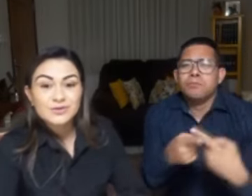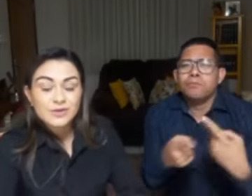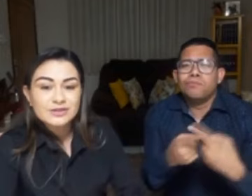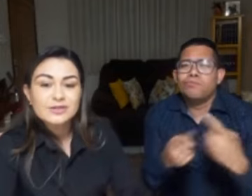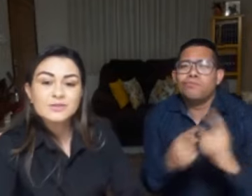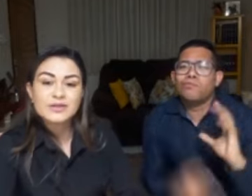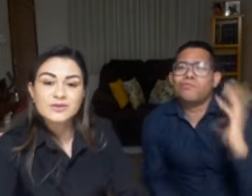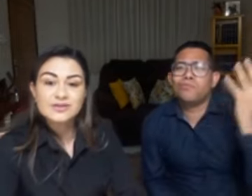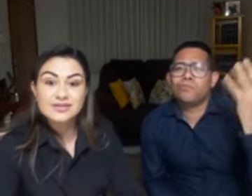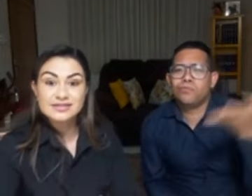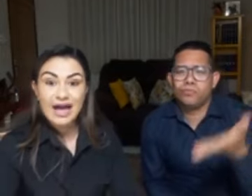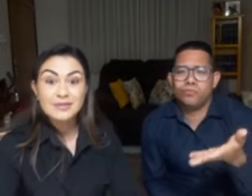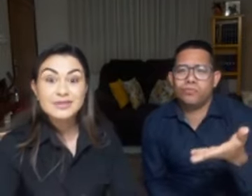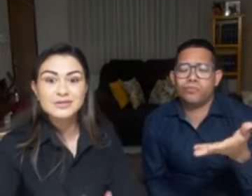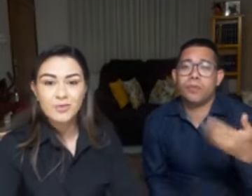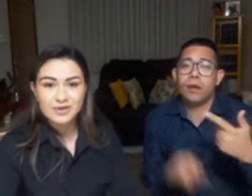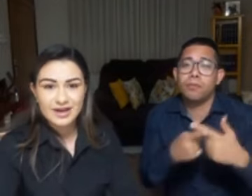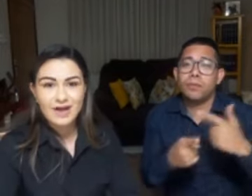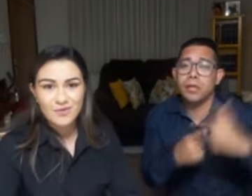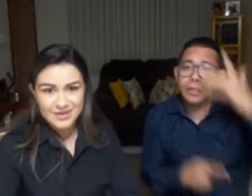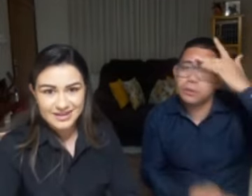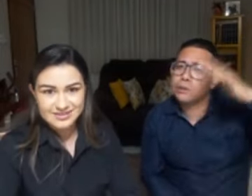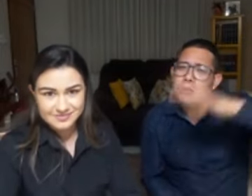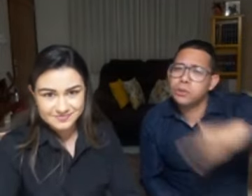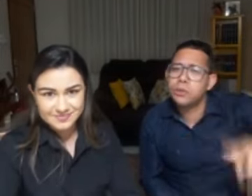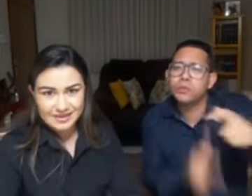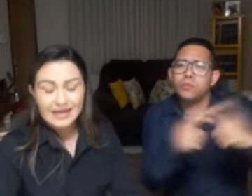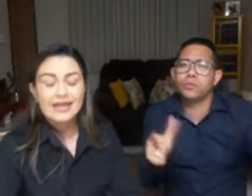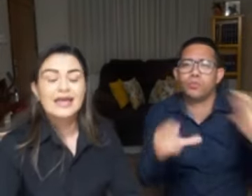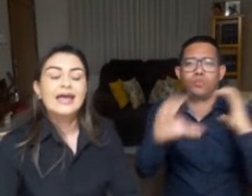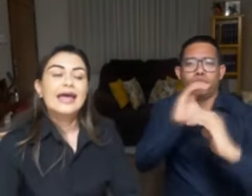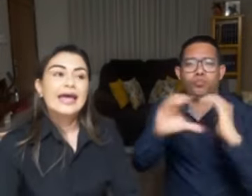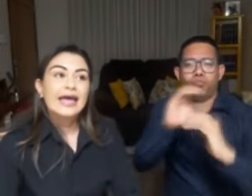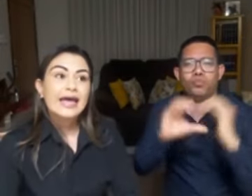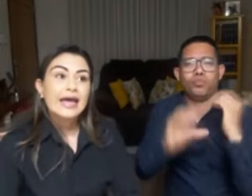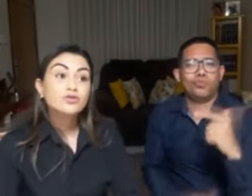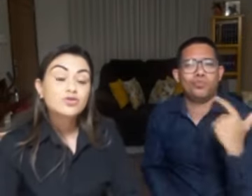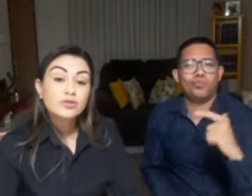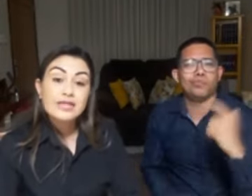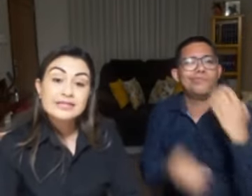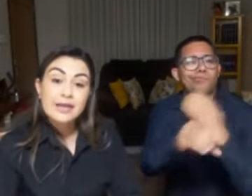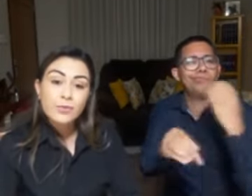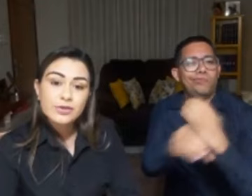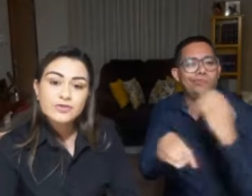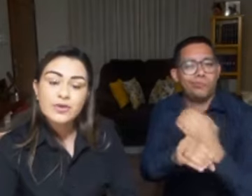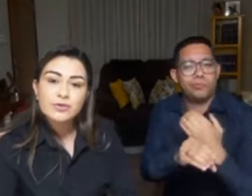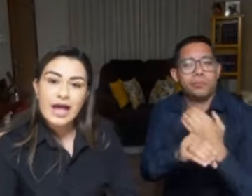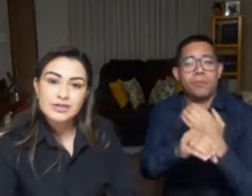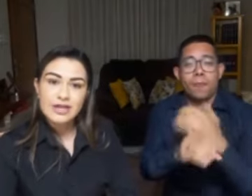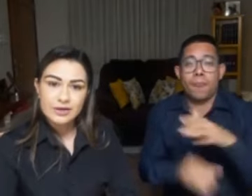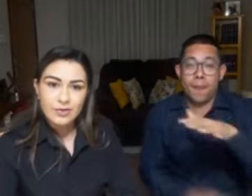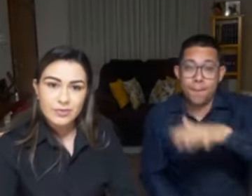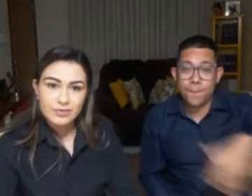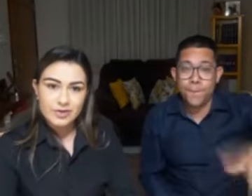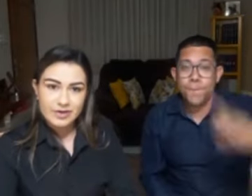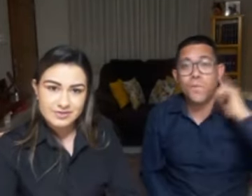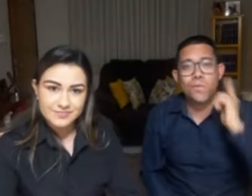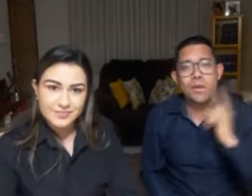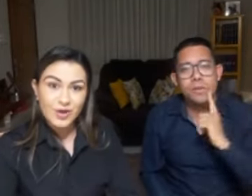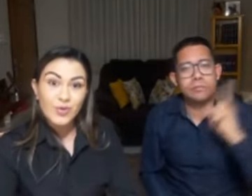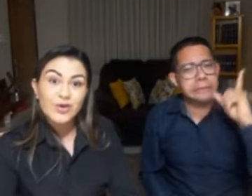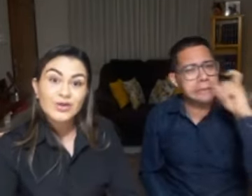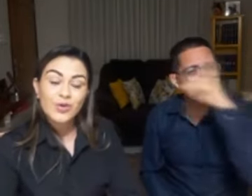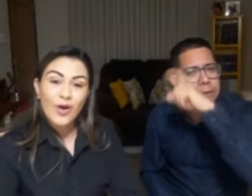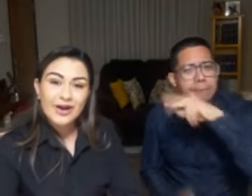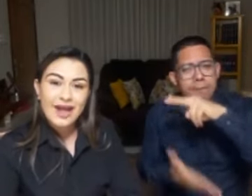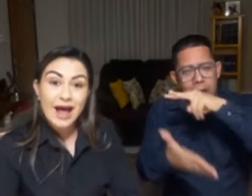não são todas as pessoas que sabem se comunicar com eles, né? Os surdos, eles têm muita dificuldade na língua portuguesa,